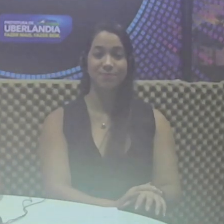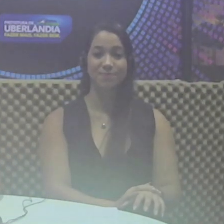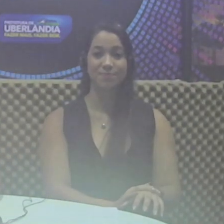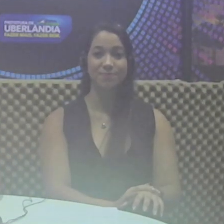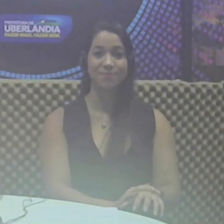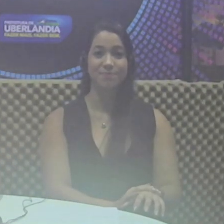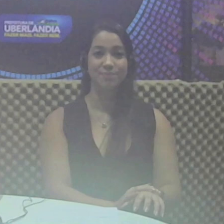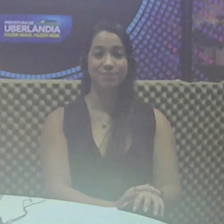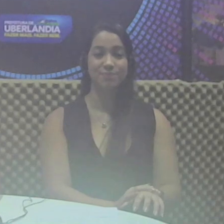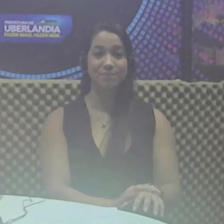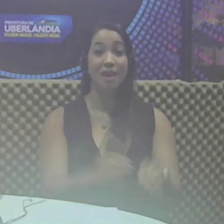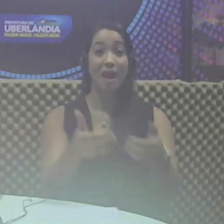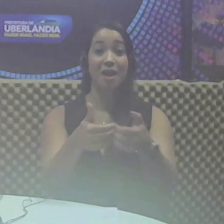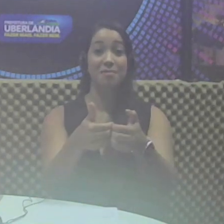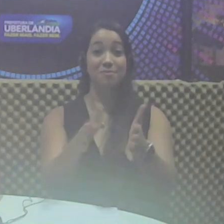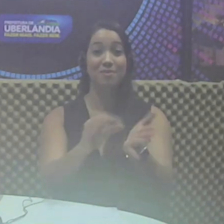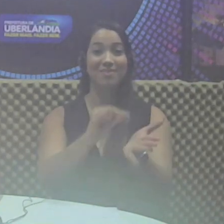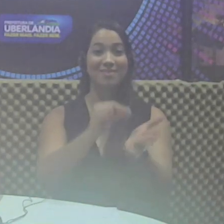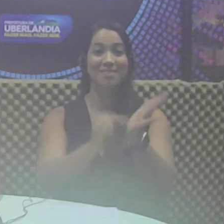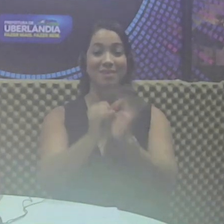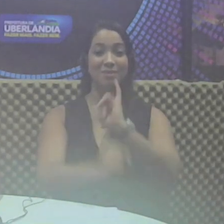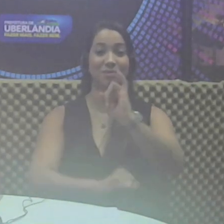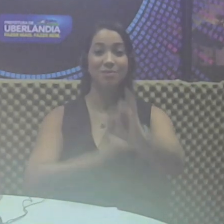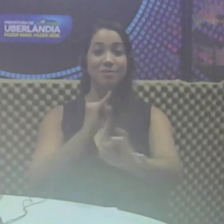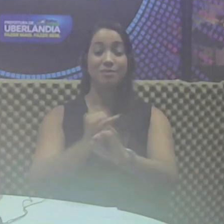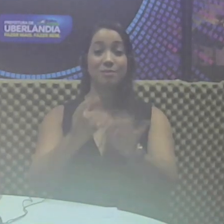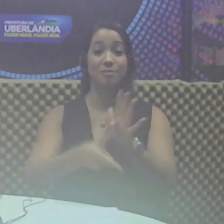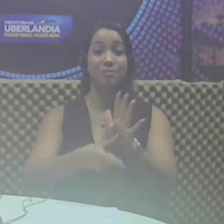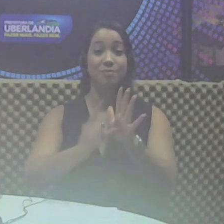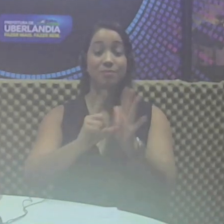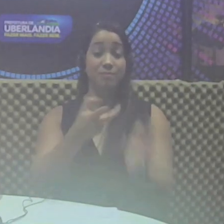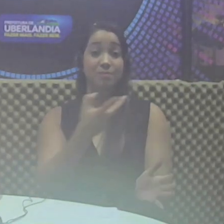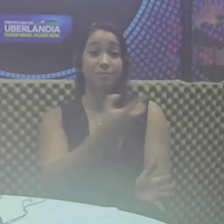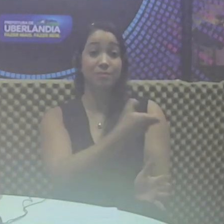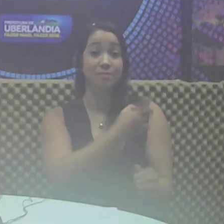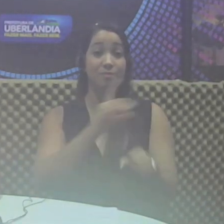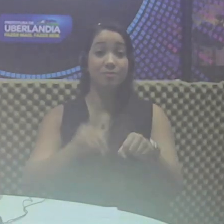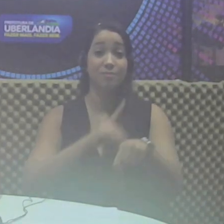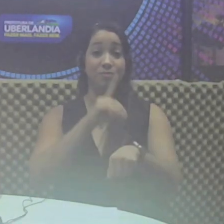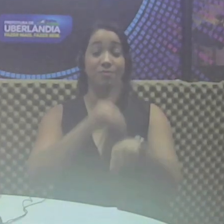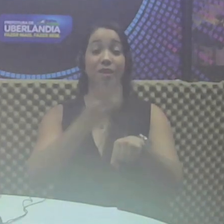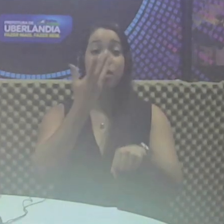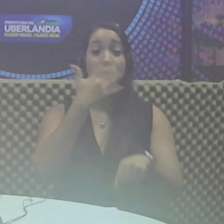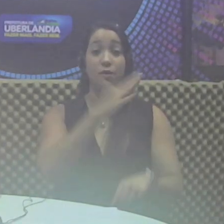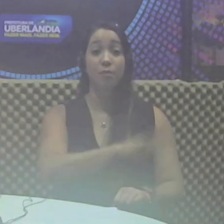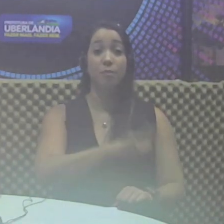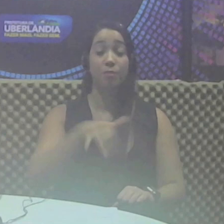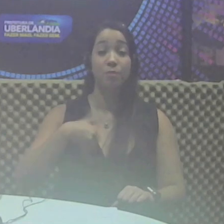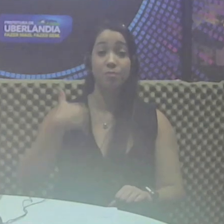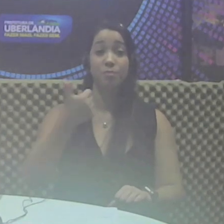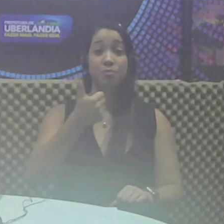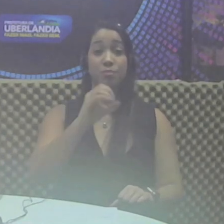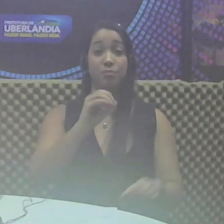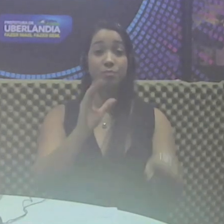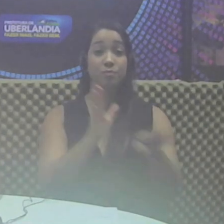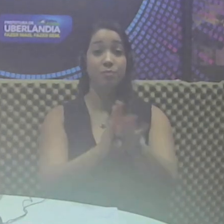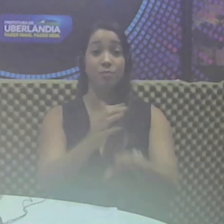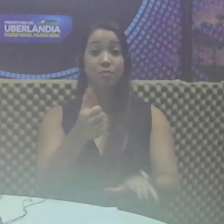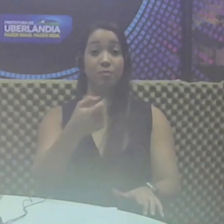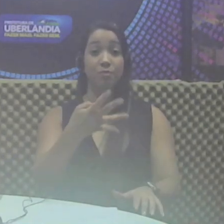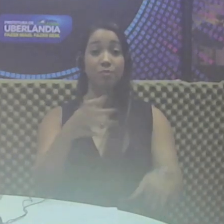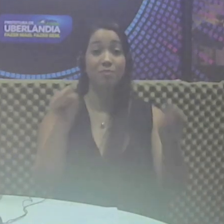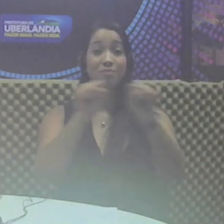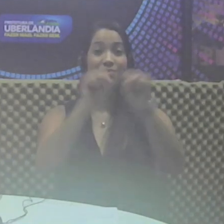Notícias. Permanece aberto o cadastro online prévio para vacinação contra a dengue de crianças de 10 a 14 anos. O sistema